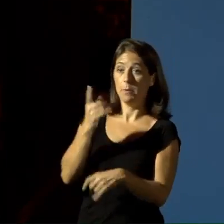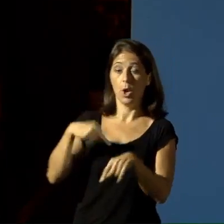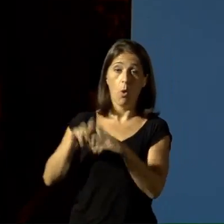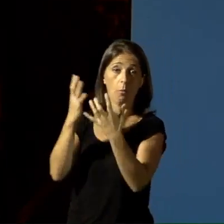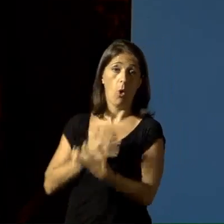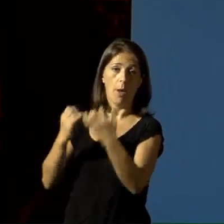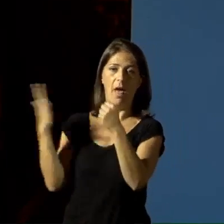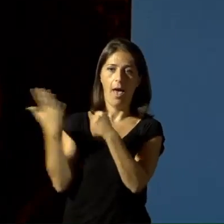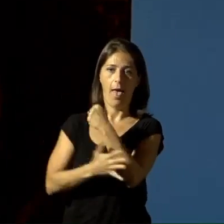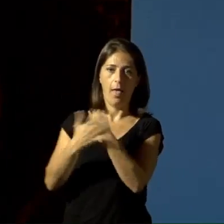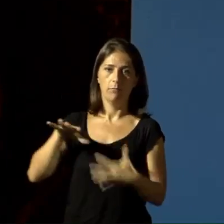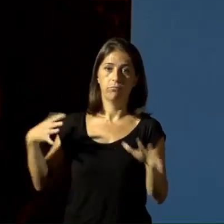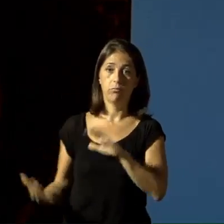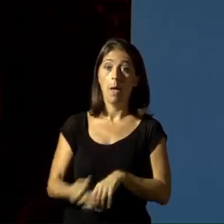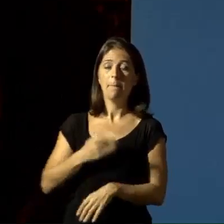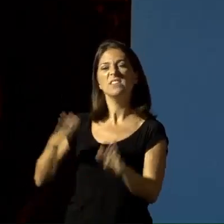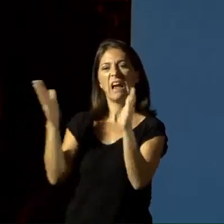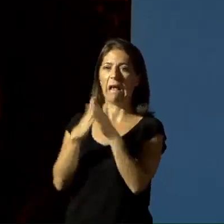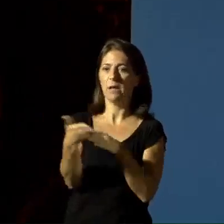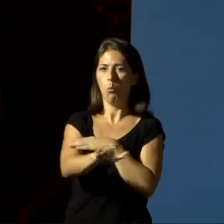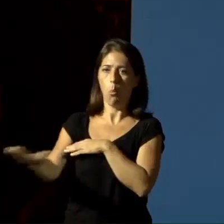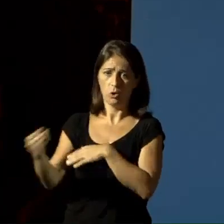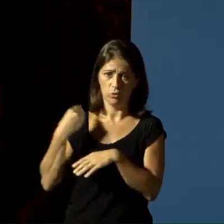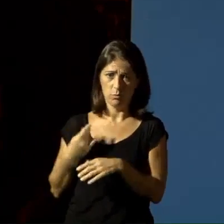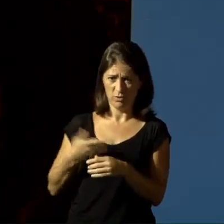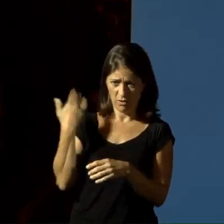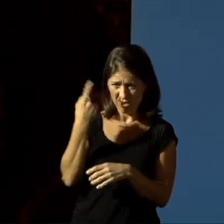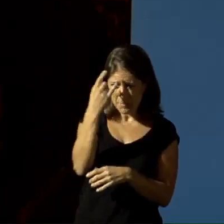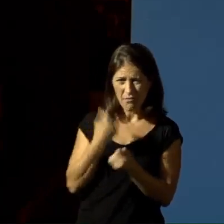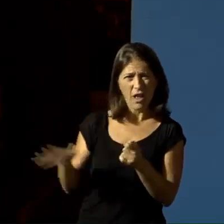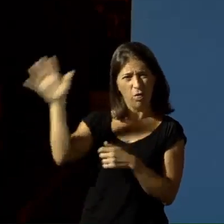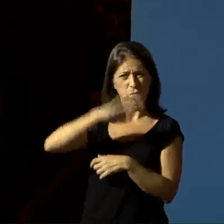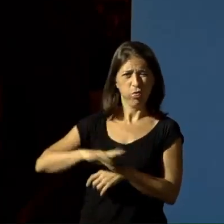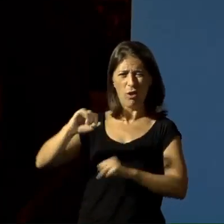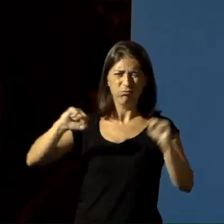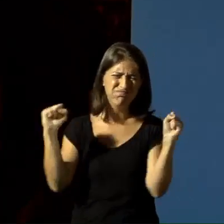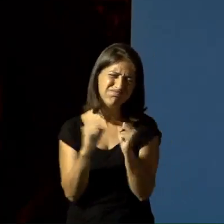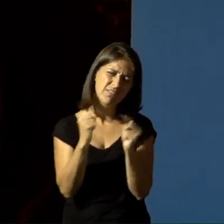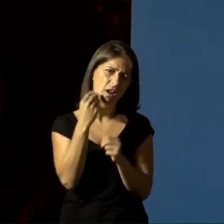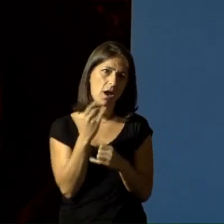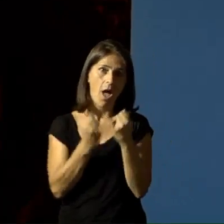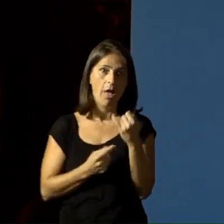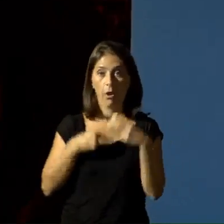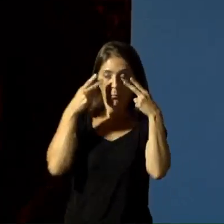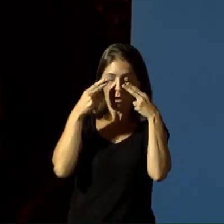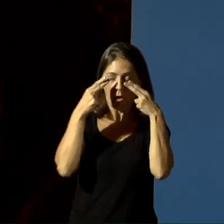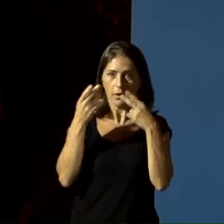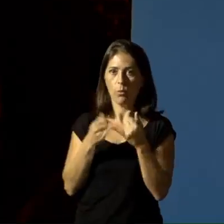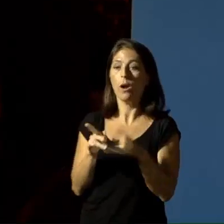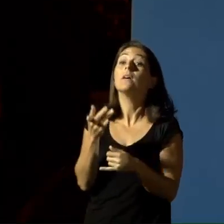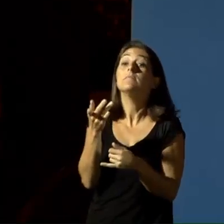cámara de gas e despois na Casa dos Mortos de Dostoyevsky, aquela que estaba en Siberia, había neve que era H2O solidificada